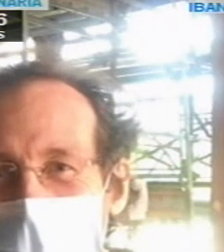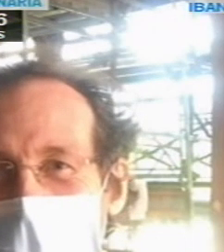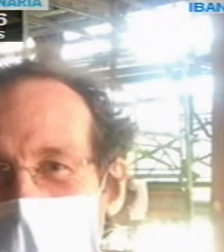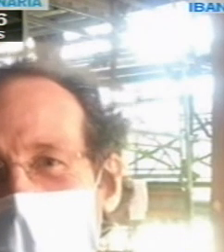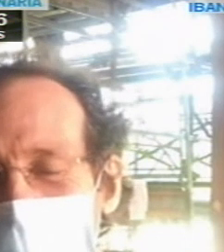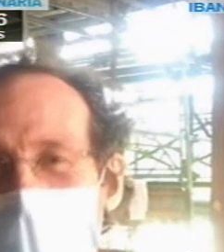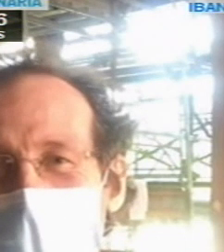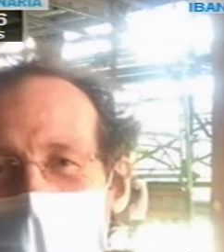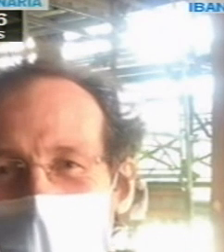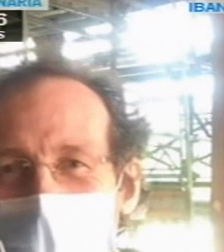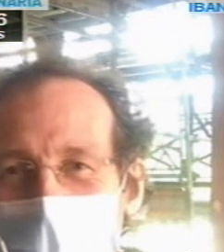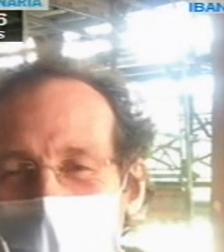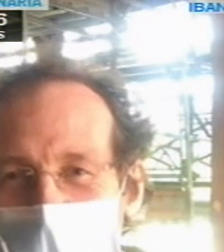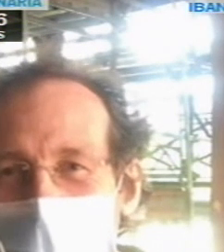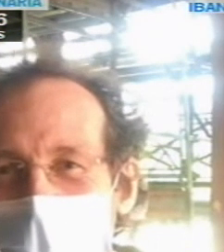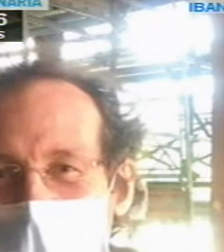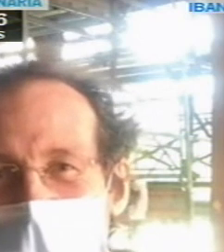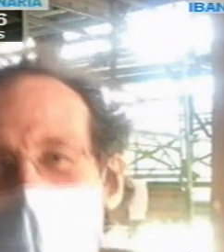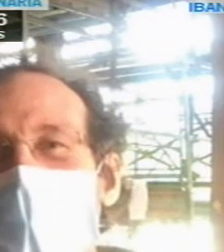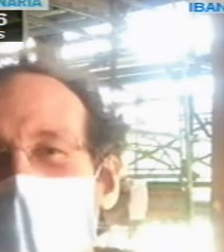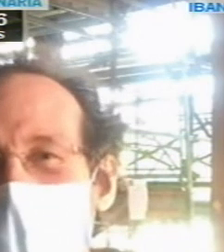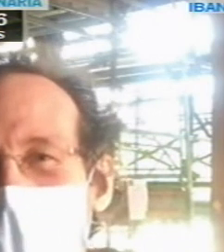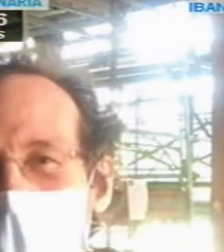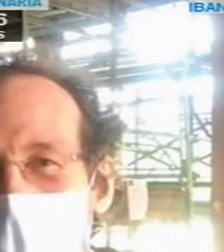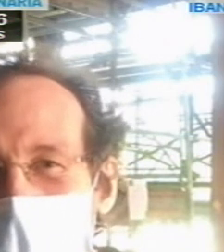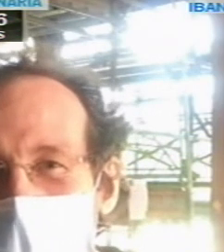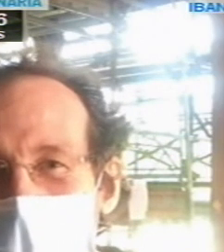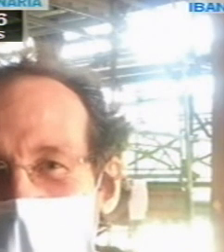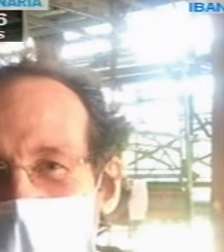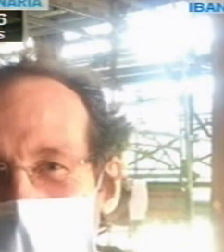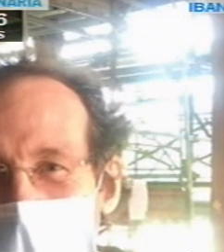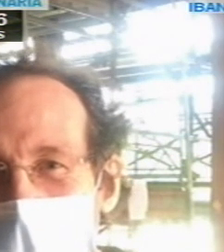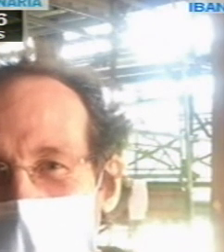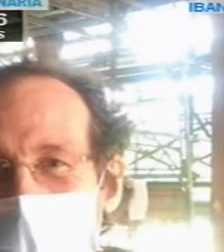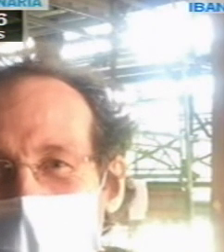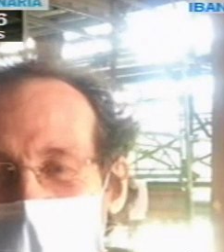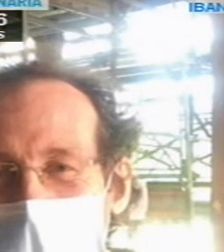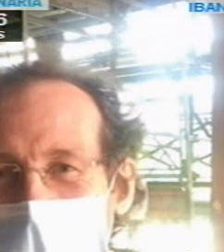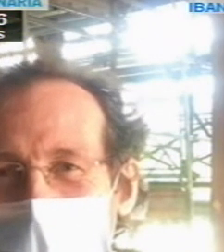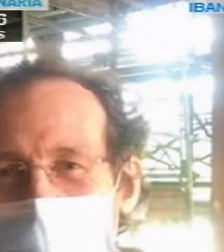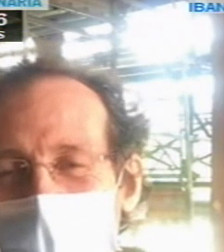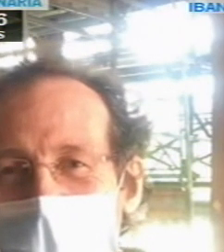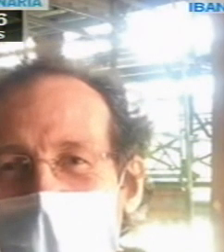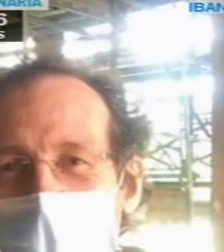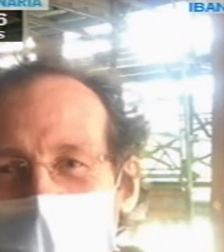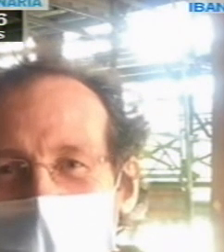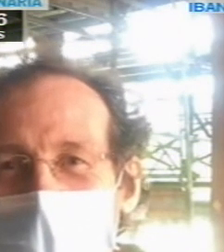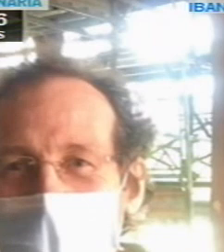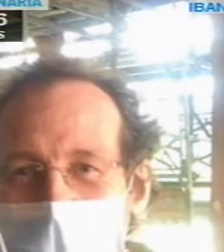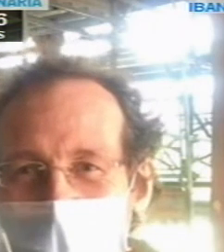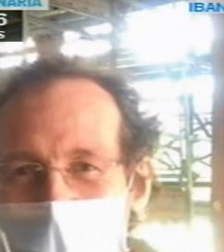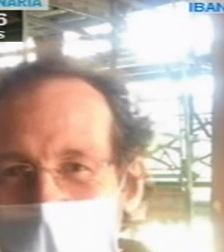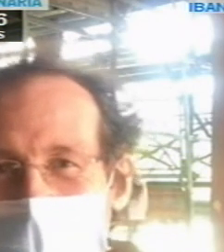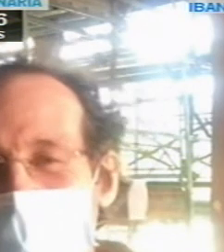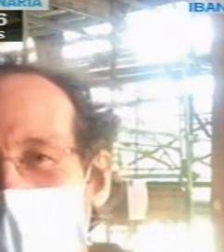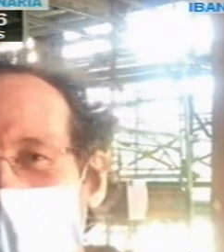preferenze per il legno, alcune anche ben motivate, poi stasera le sentiremo nel telegiornale un po' più approfondite, ma c'è anche chi ha motivato molto